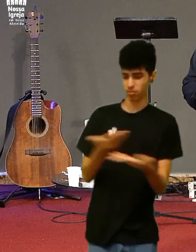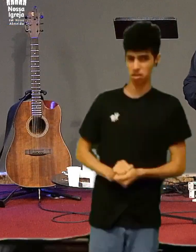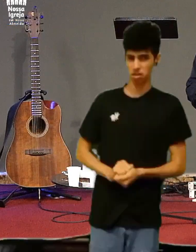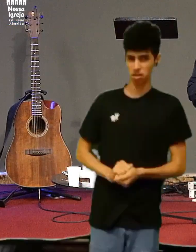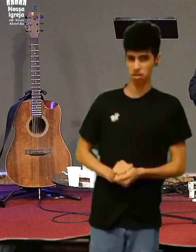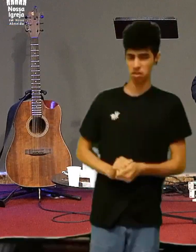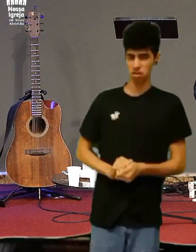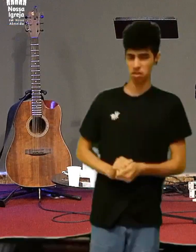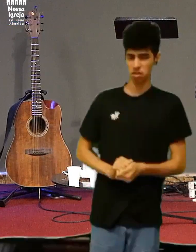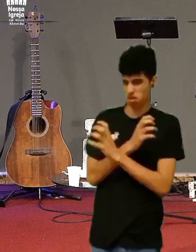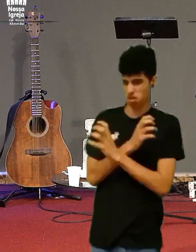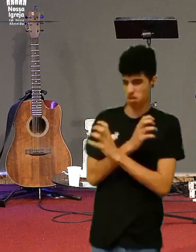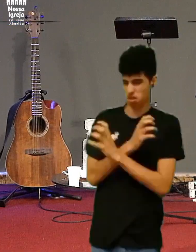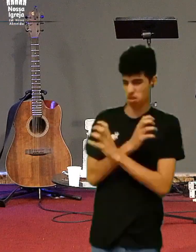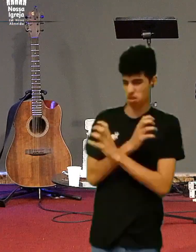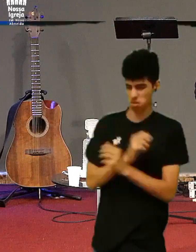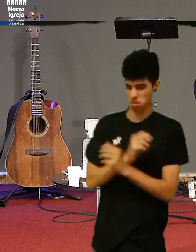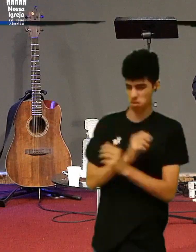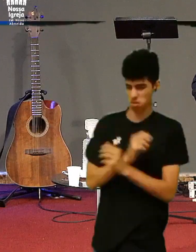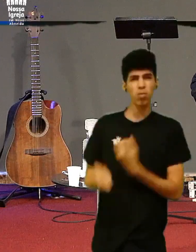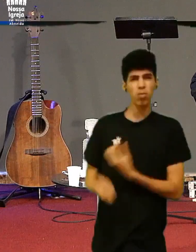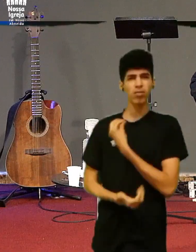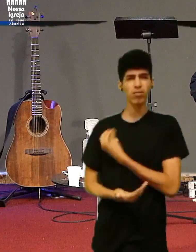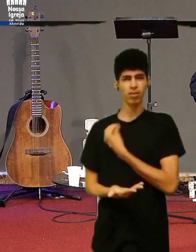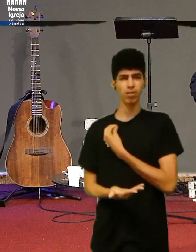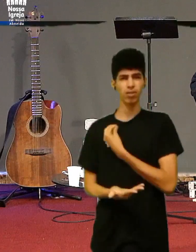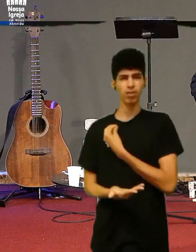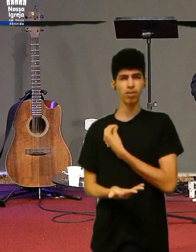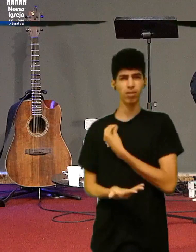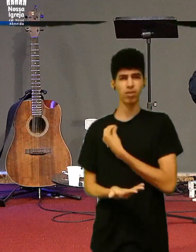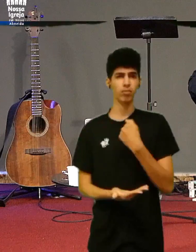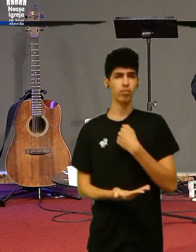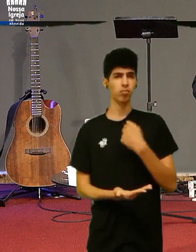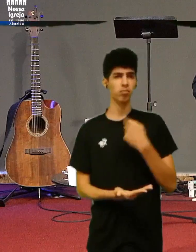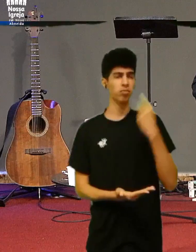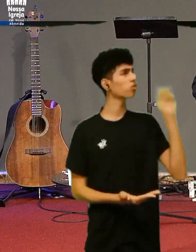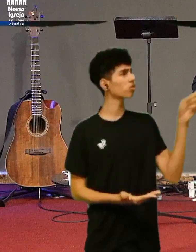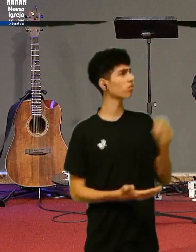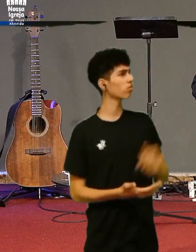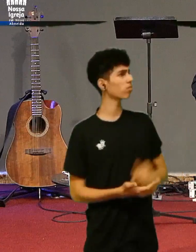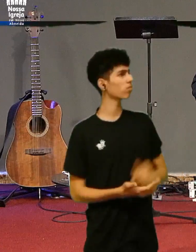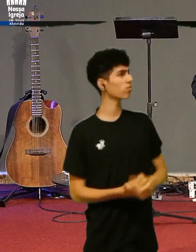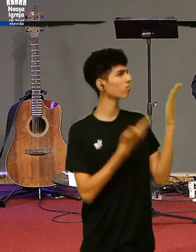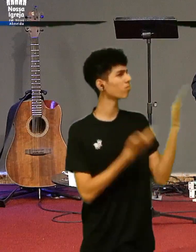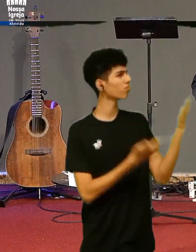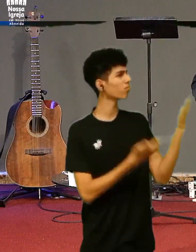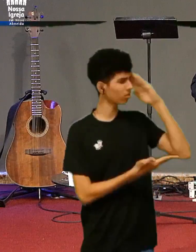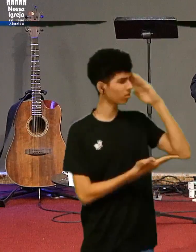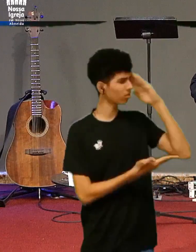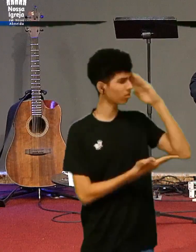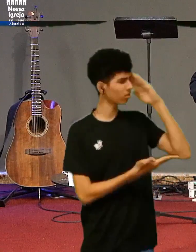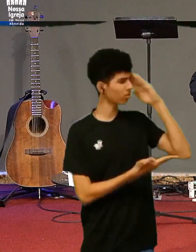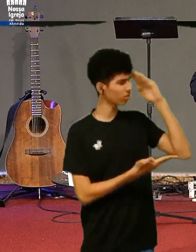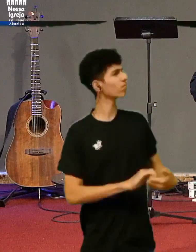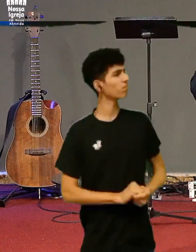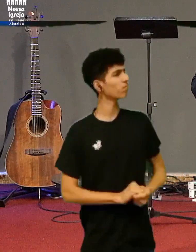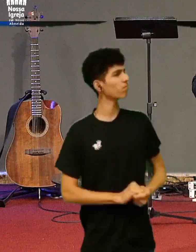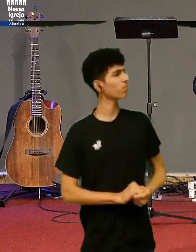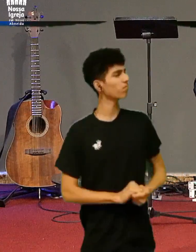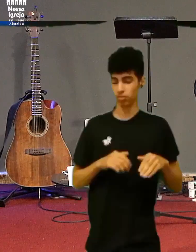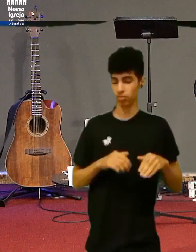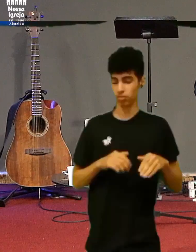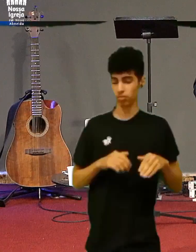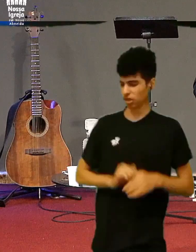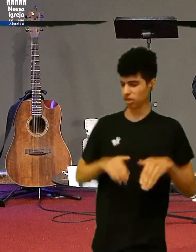estes ossos? Respondi: Senhor Deus, tu sabes. Disse-me ele: